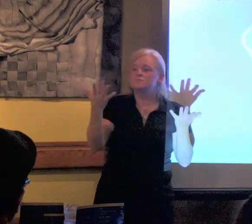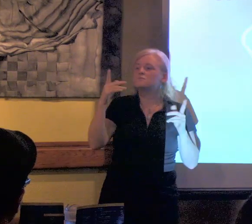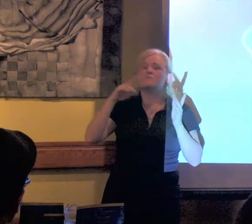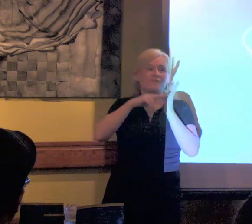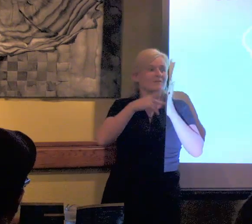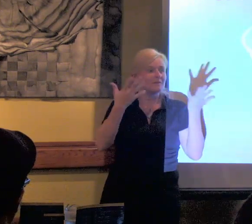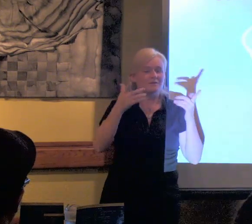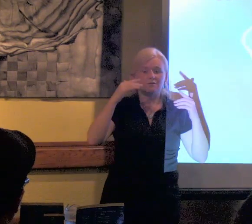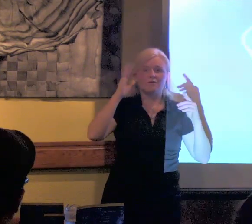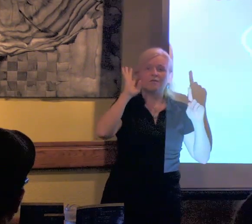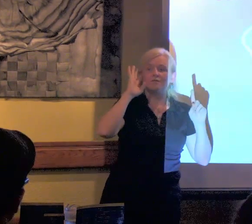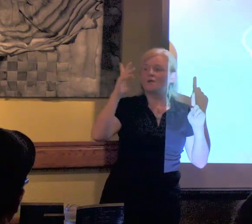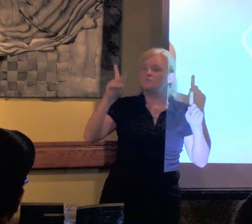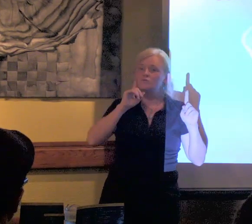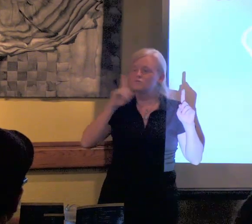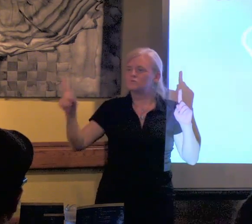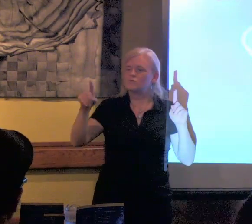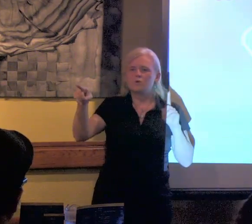défense.